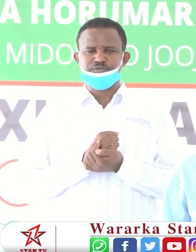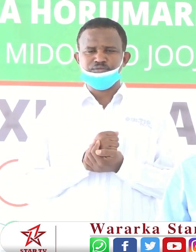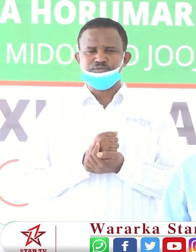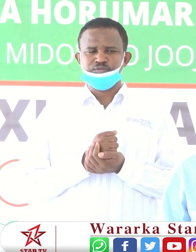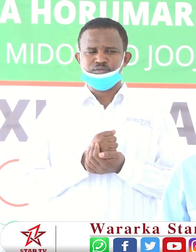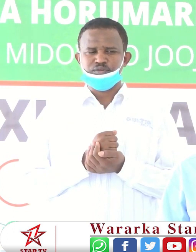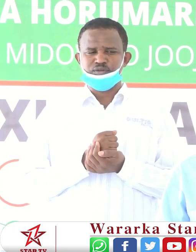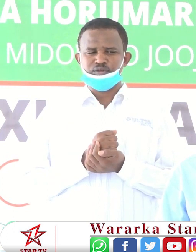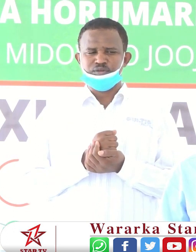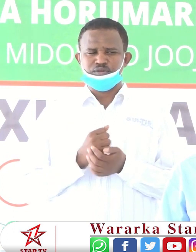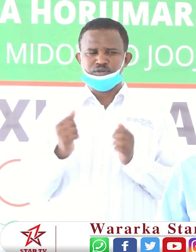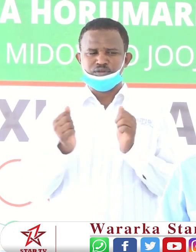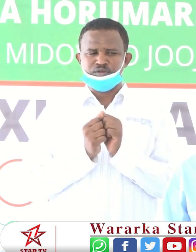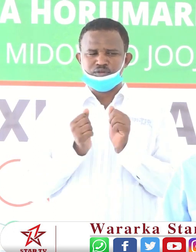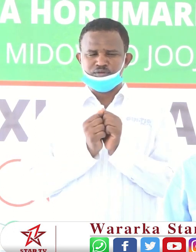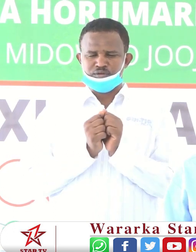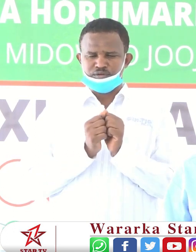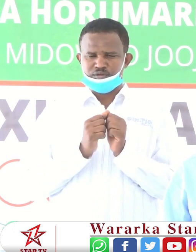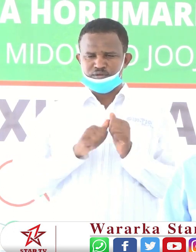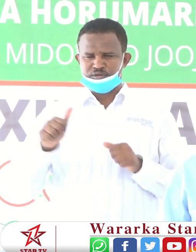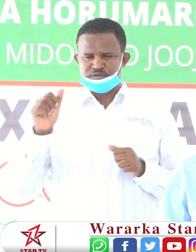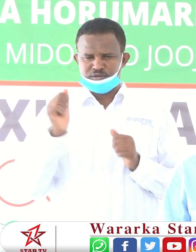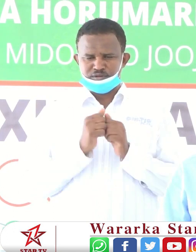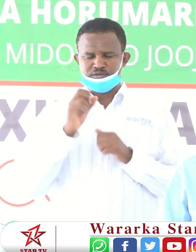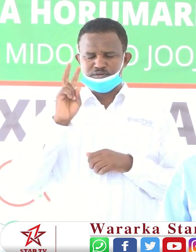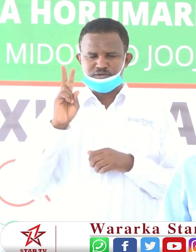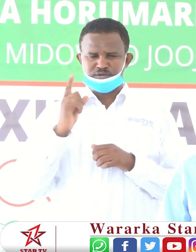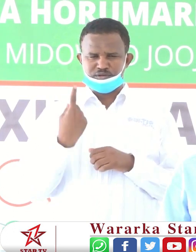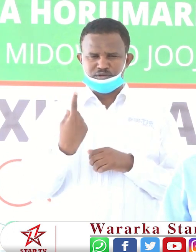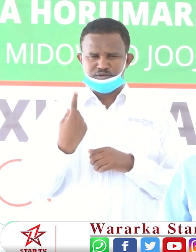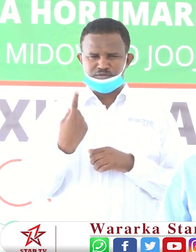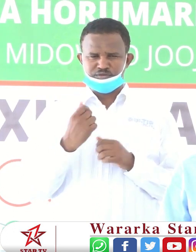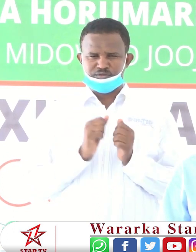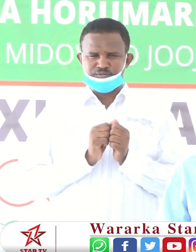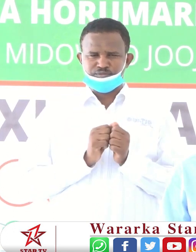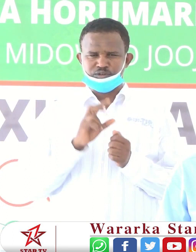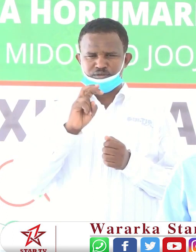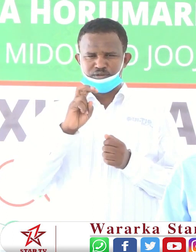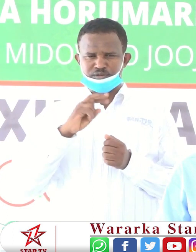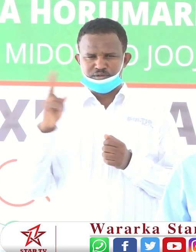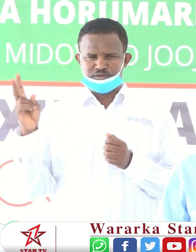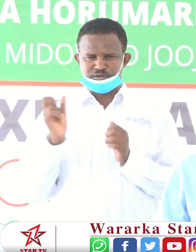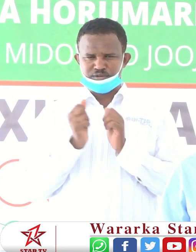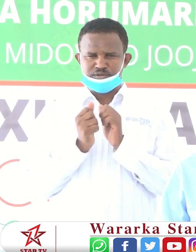10 ilaa 19 hal qof 20 ilaa 20na waa laba qof